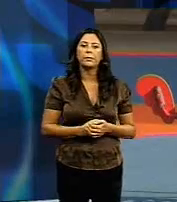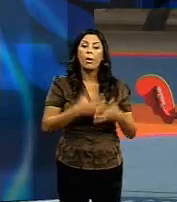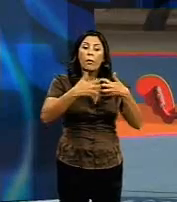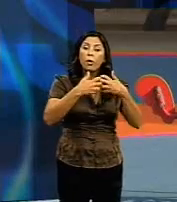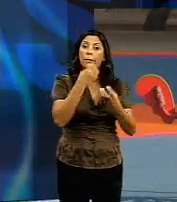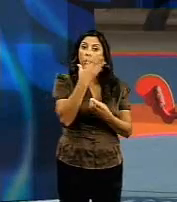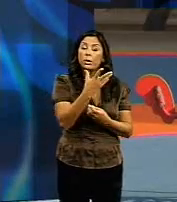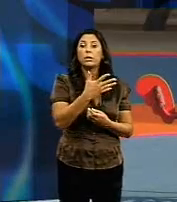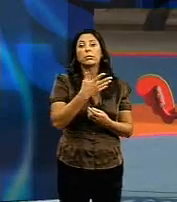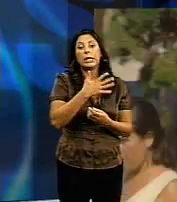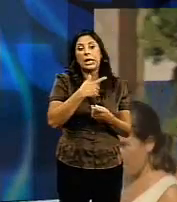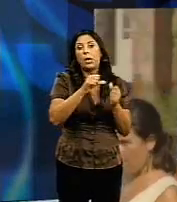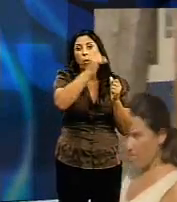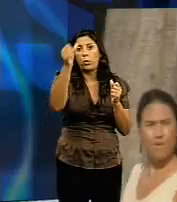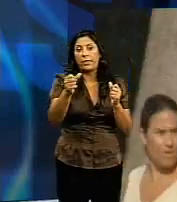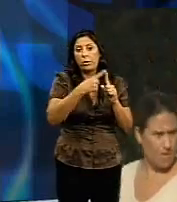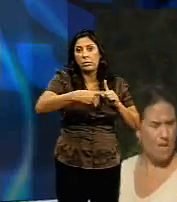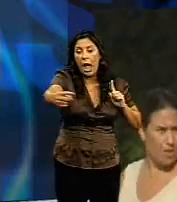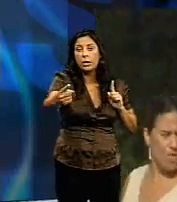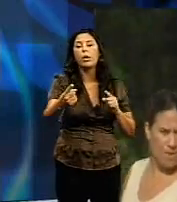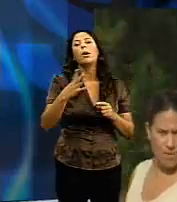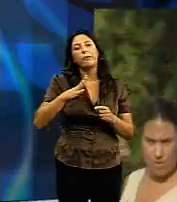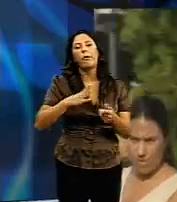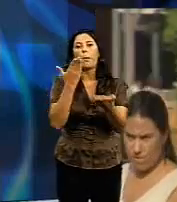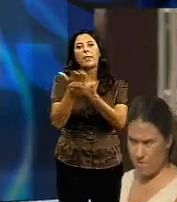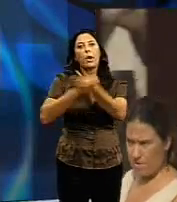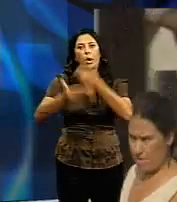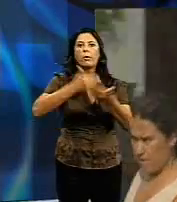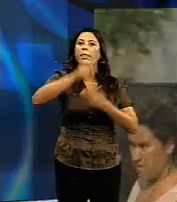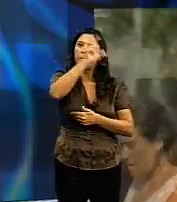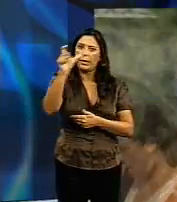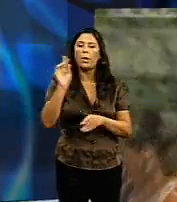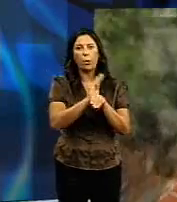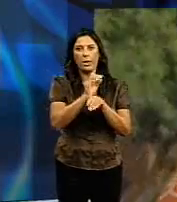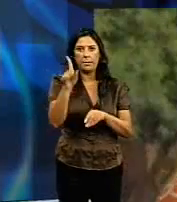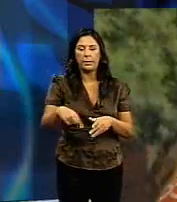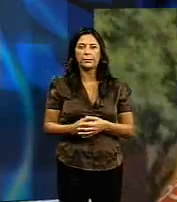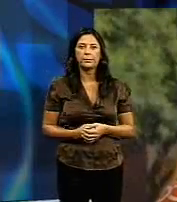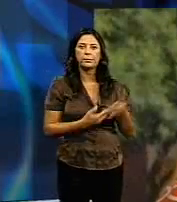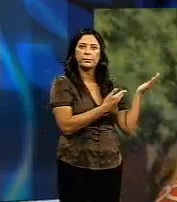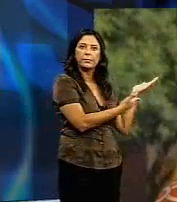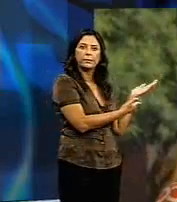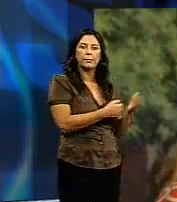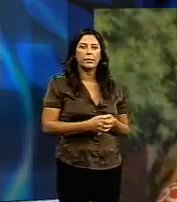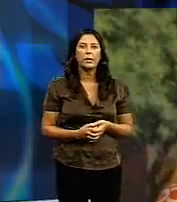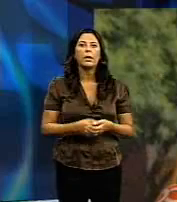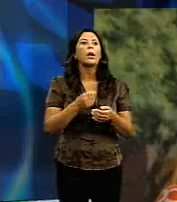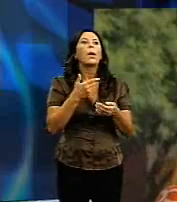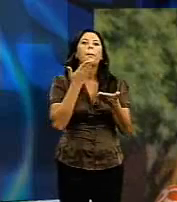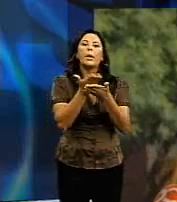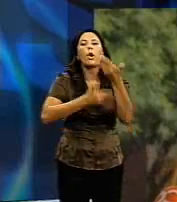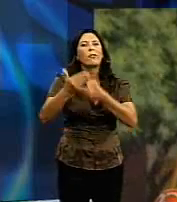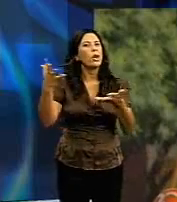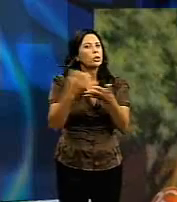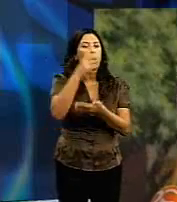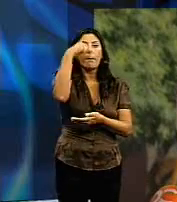funcionamiento y su duración en las condiciones óptimas, se pide la colaboración de la ciudadanía. Todo el mundo, no solamente a las mamás y a los papás, que no entren